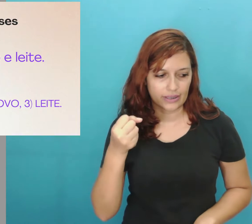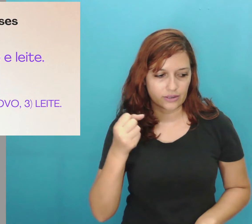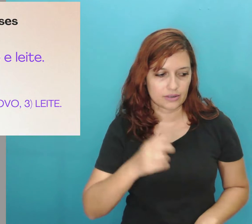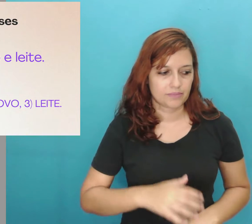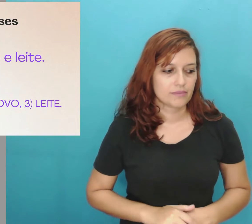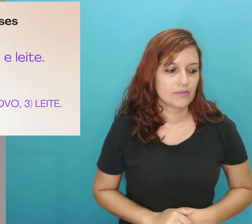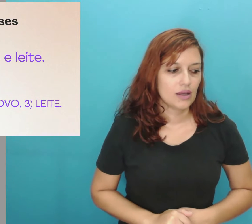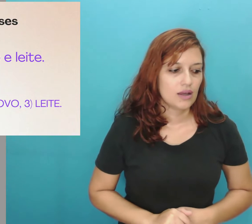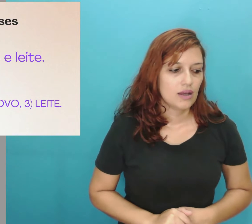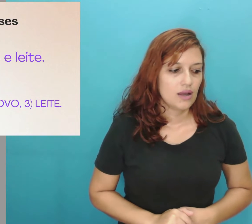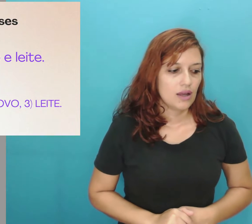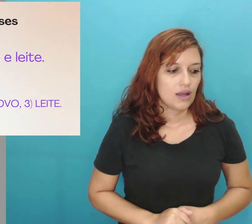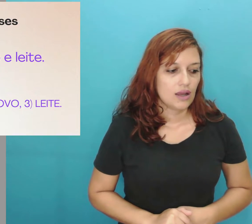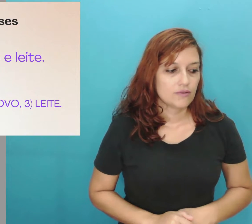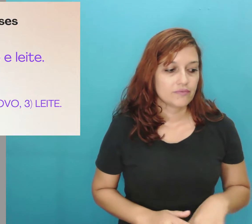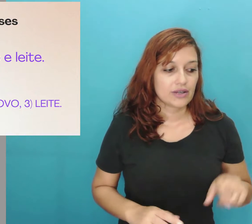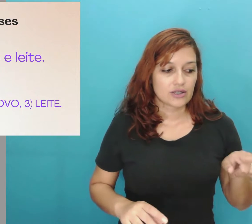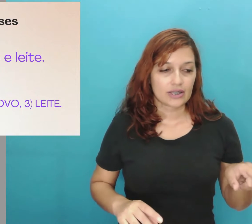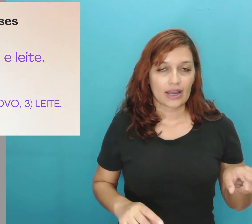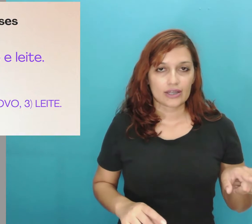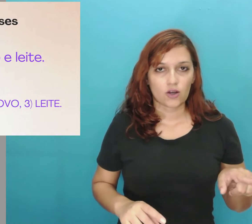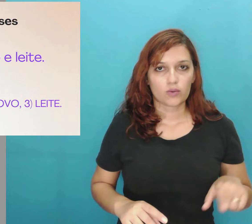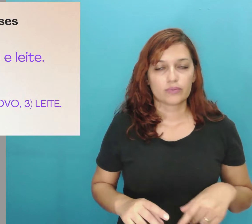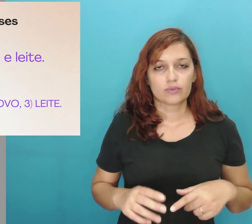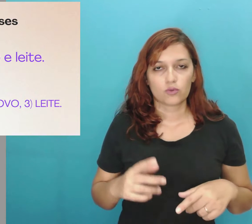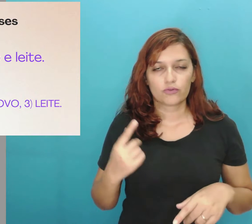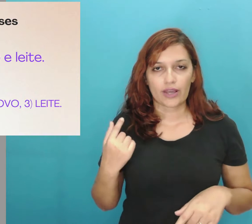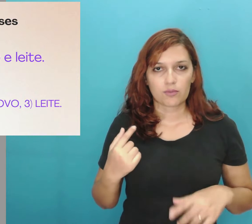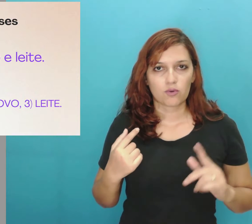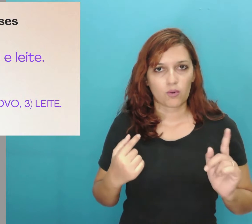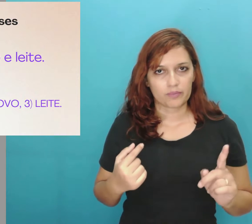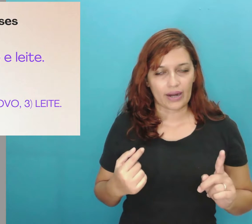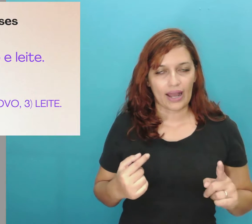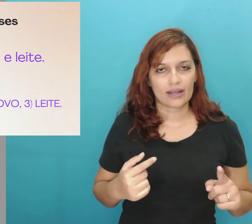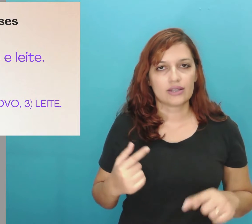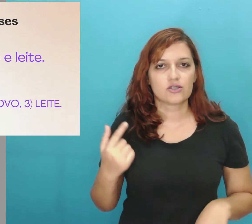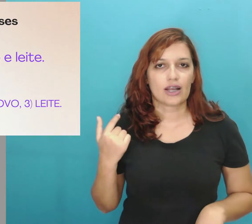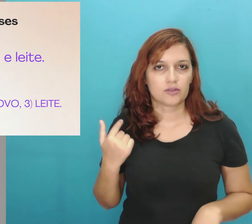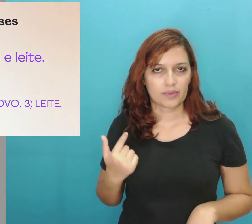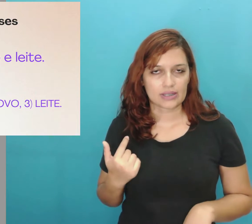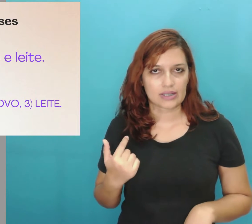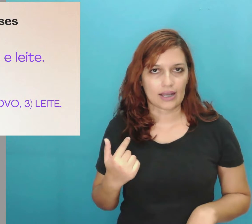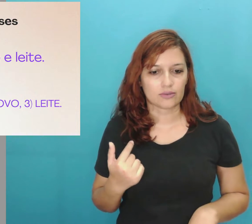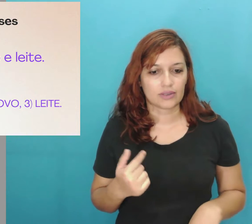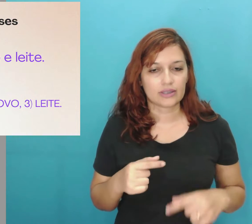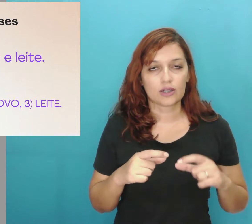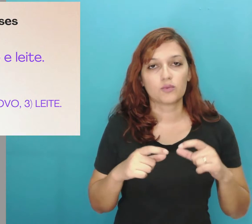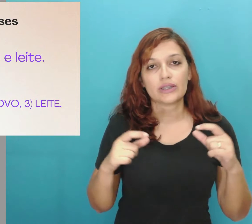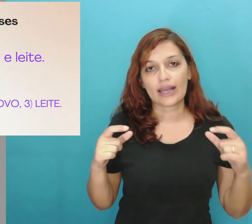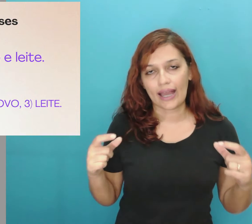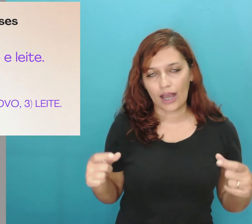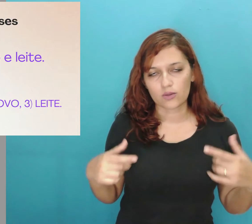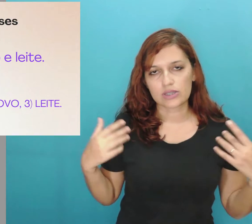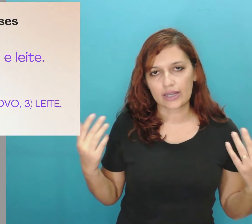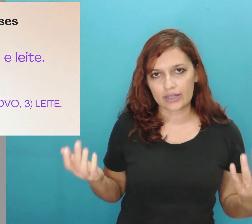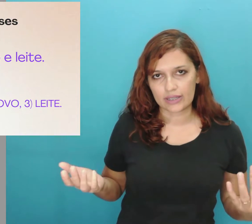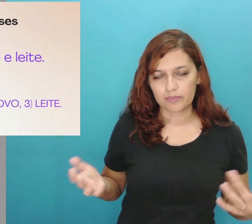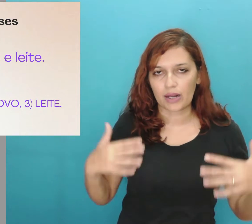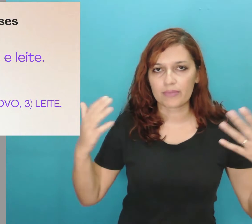leite. Veja que aí, ó, o verbo comprar está no passado. Então, o ideal seria, para passar